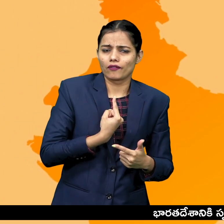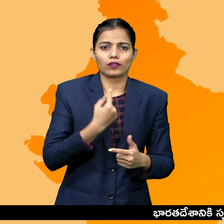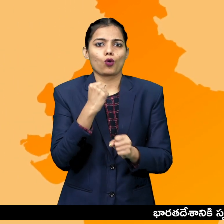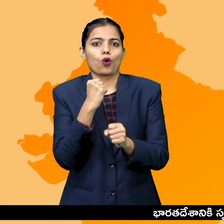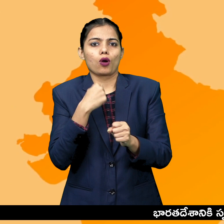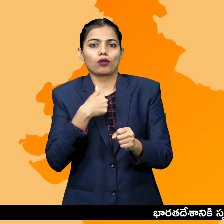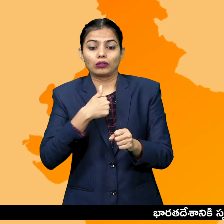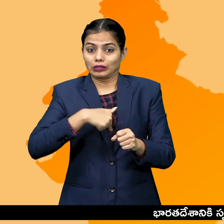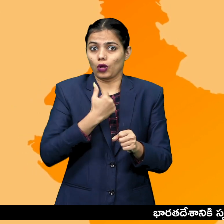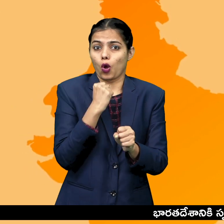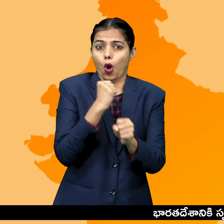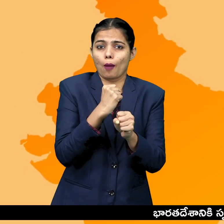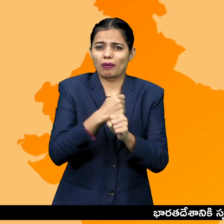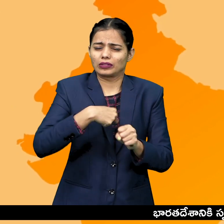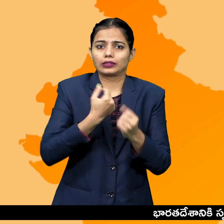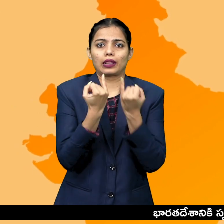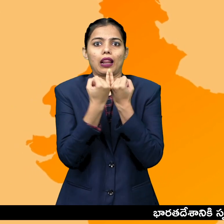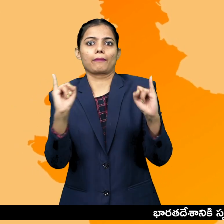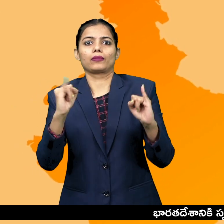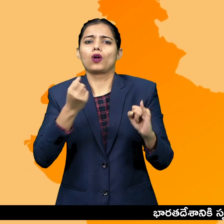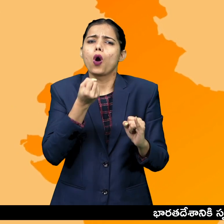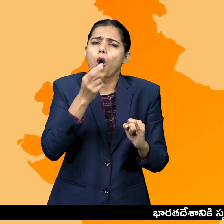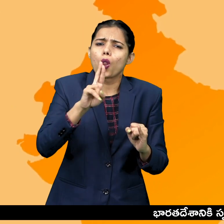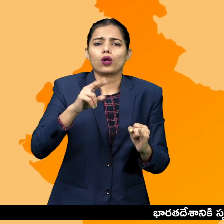భారతదేశానికి స్వయం పాలన లేదా స్వాతంత్ర్యం.